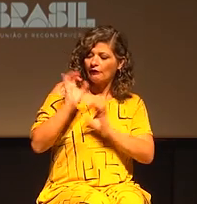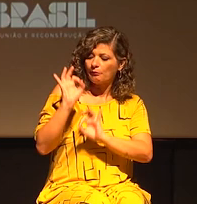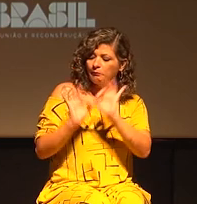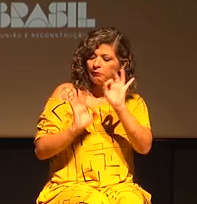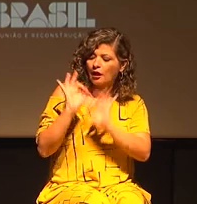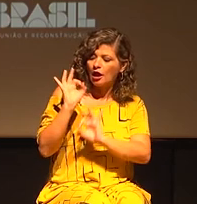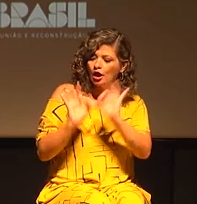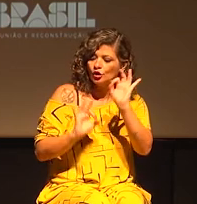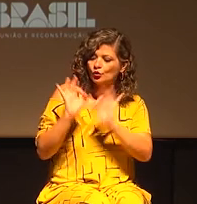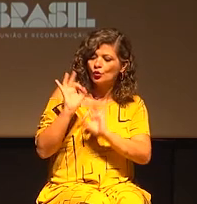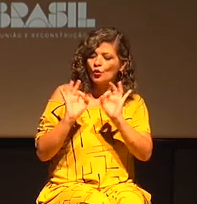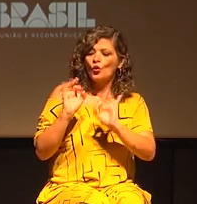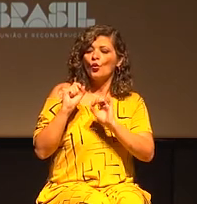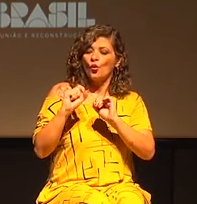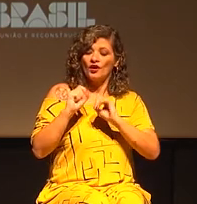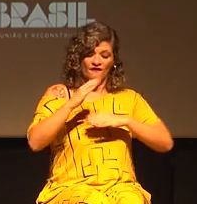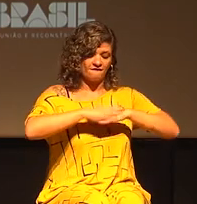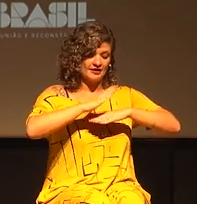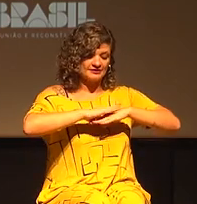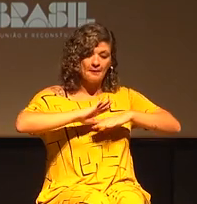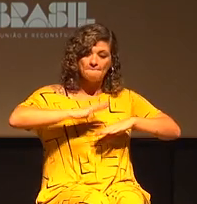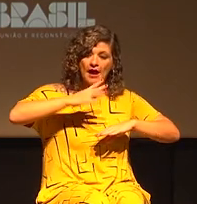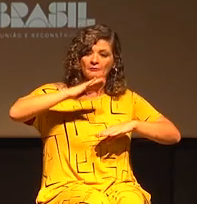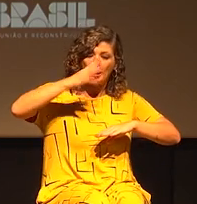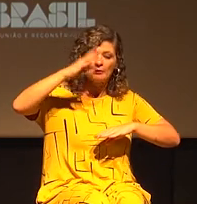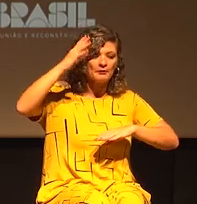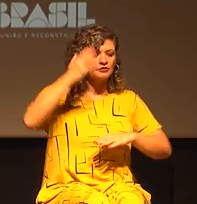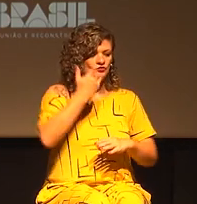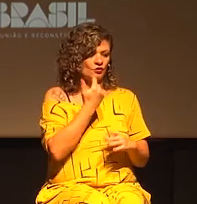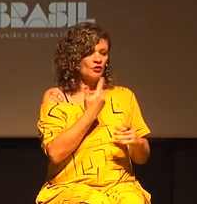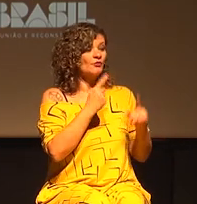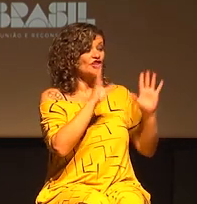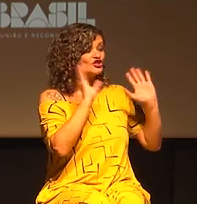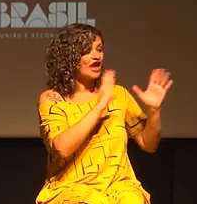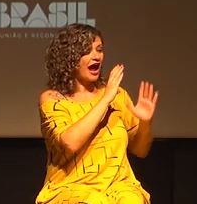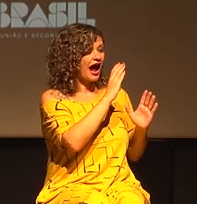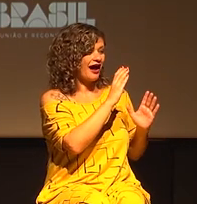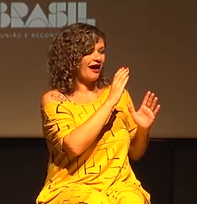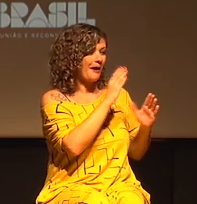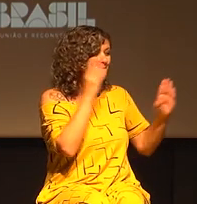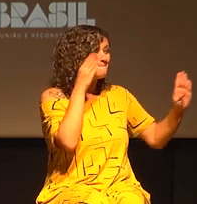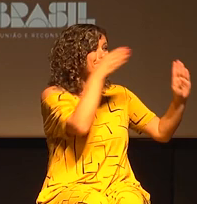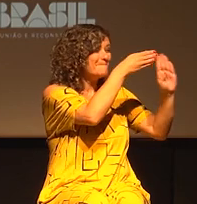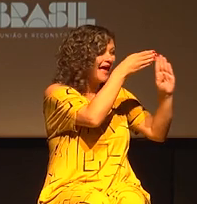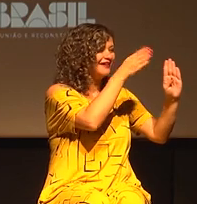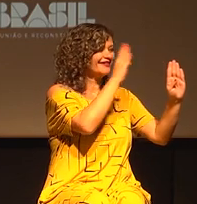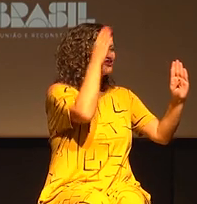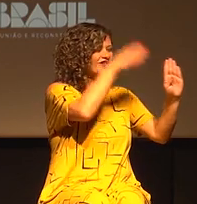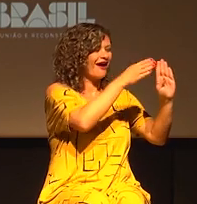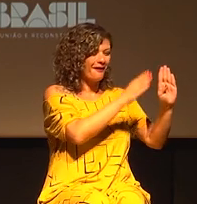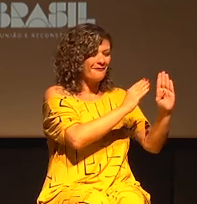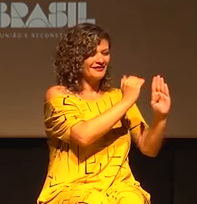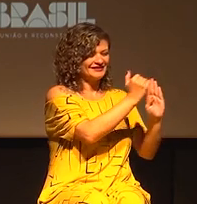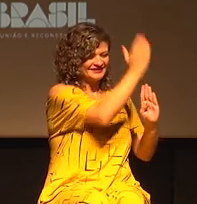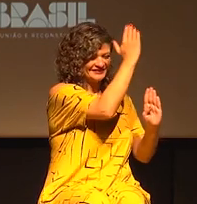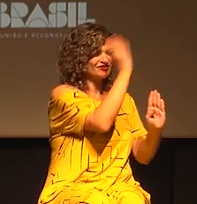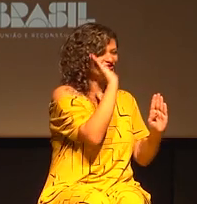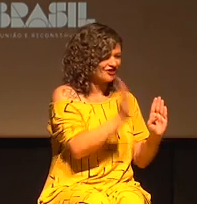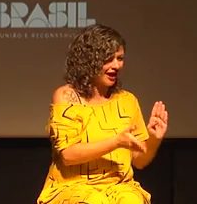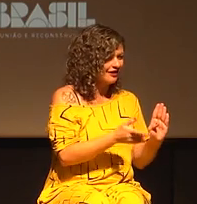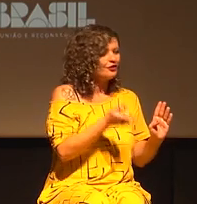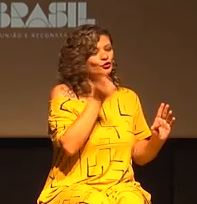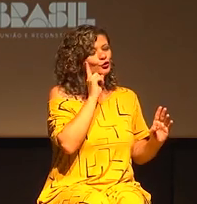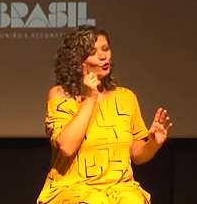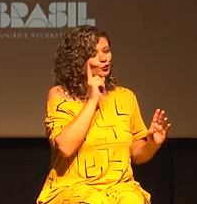aumento da da produção dessas refeições Porque a gente já já ultrapassou Nossa cota todos os começ já ó todos os dias a gente